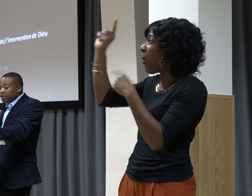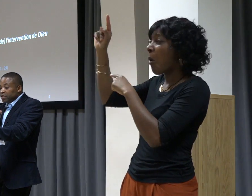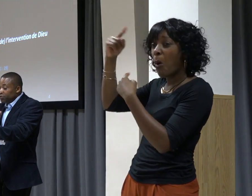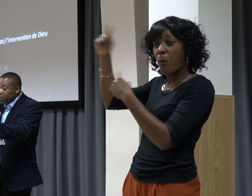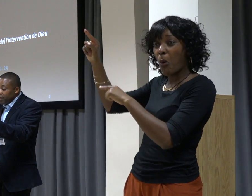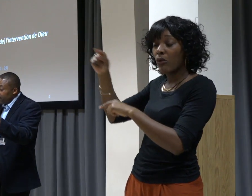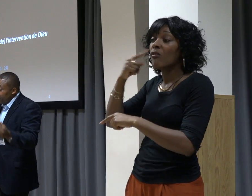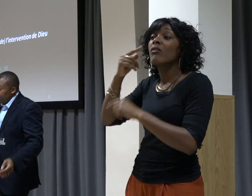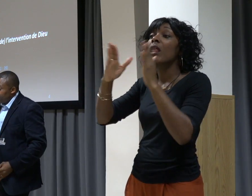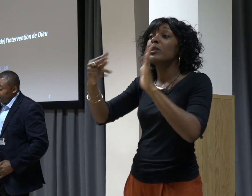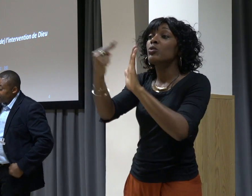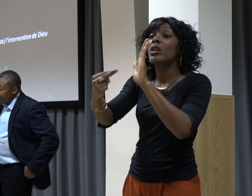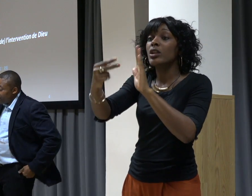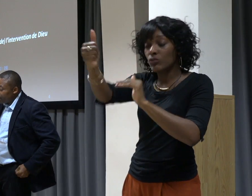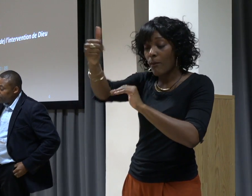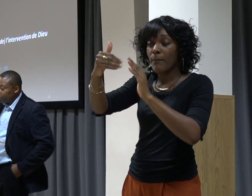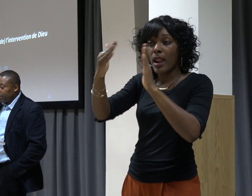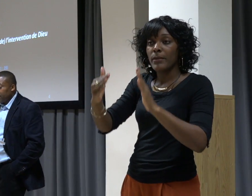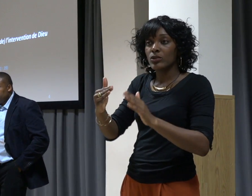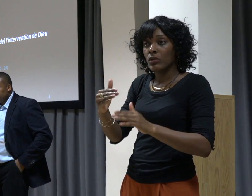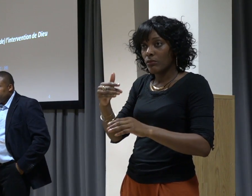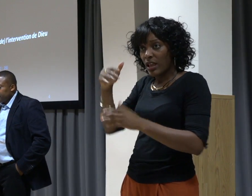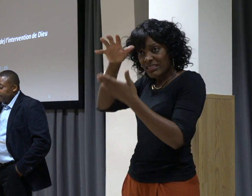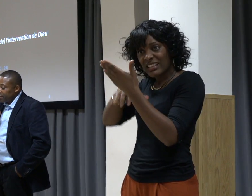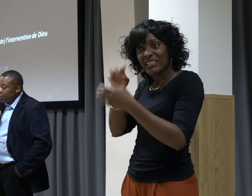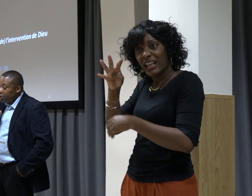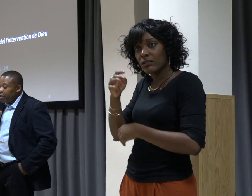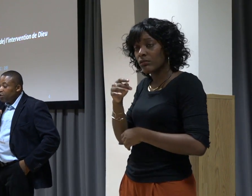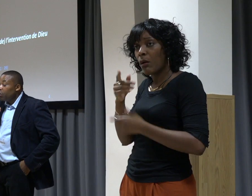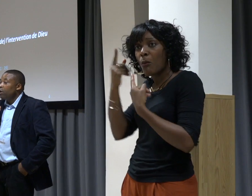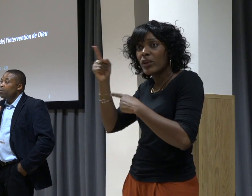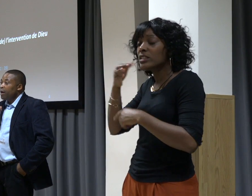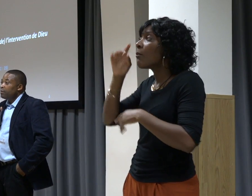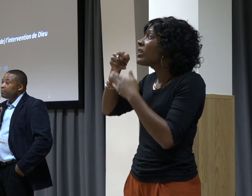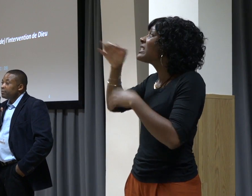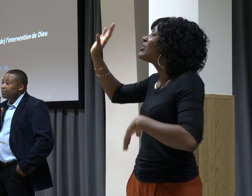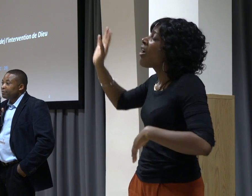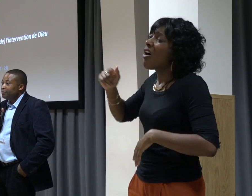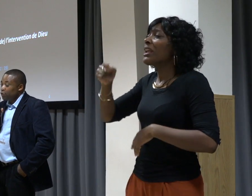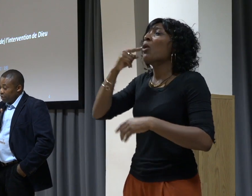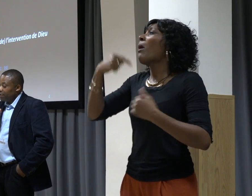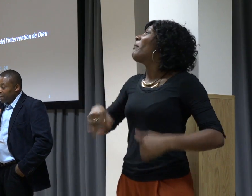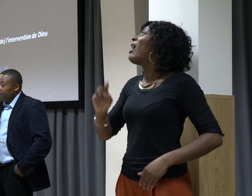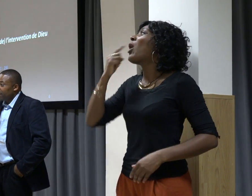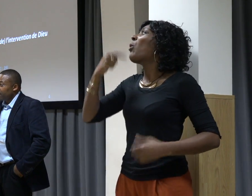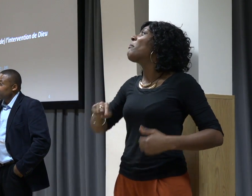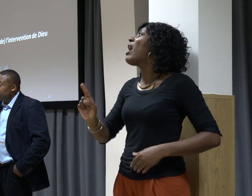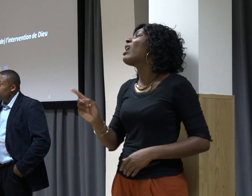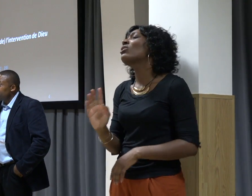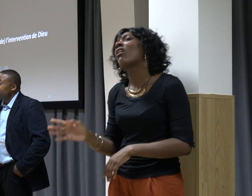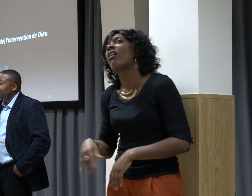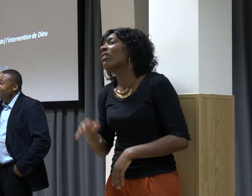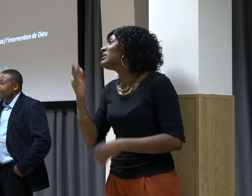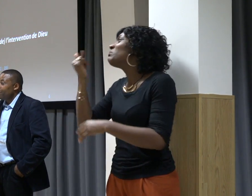Vous le lirez chez vous, mais cela part du Seigneur, ils ne me croiront pas, ce qui paraît